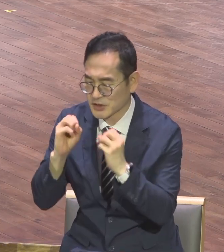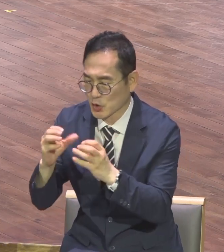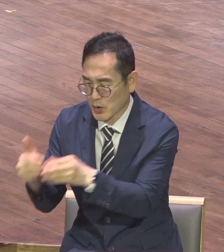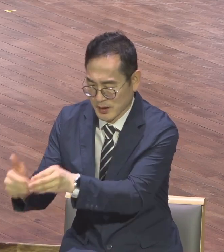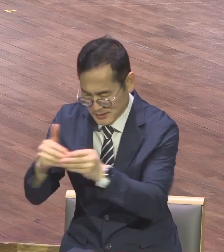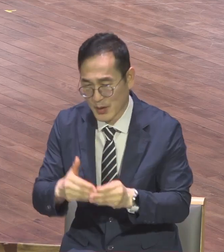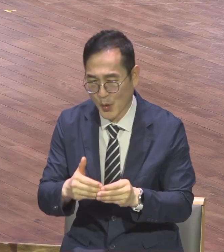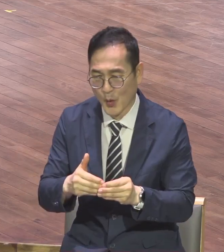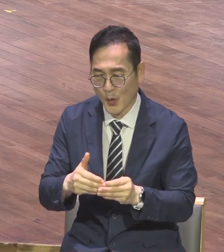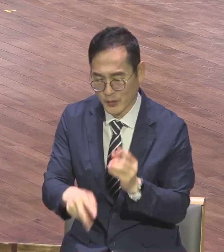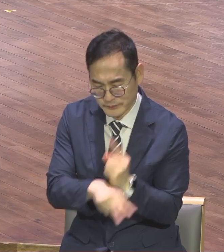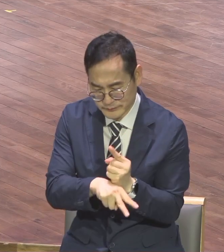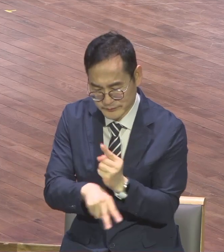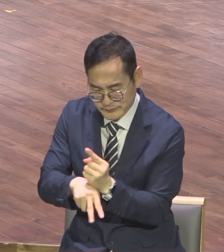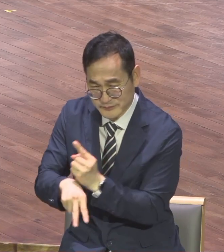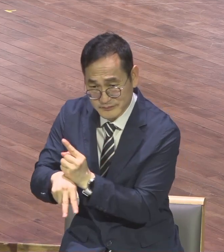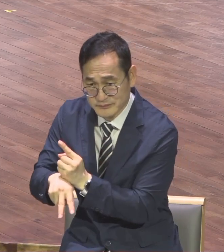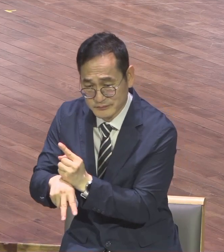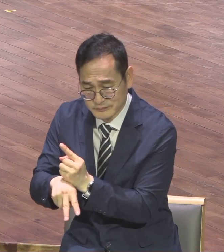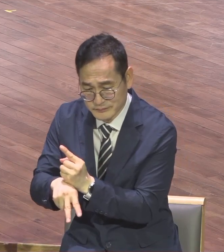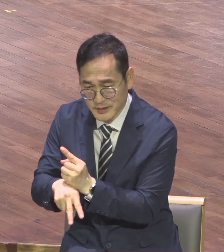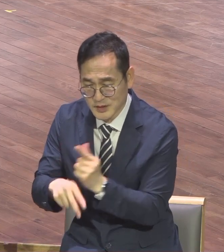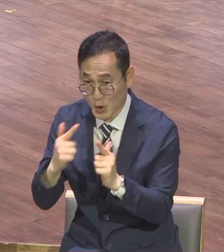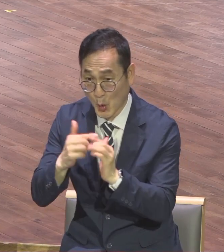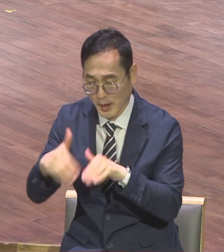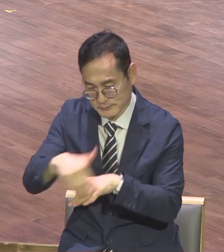왔다 갔다 왔다 하고 있어요. 매주